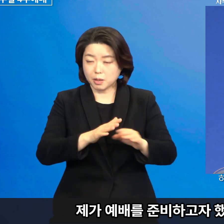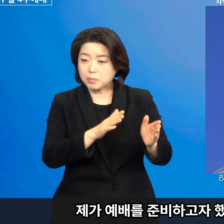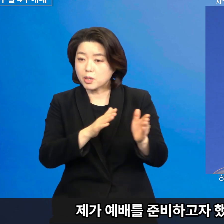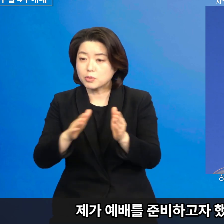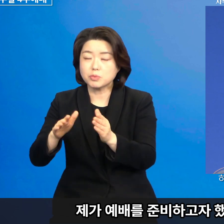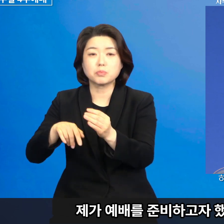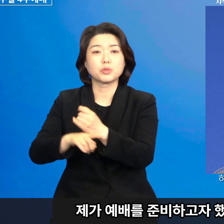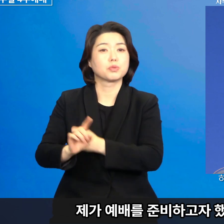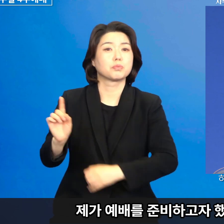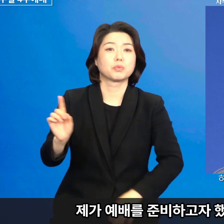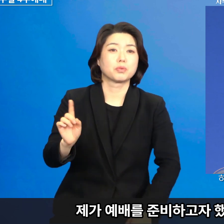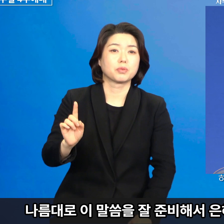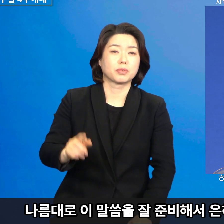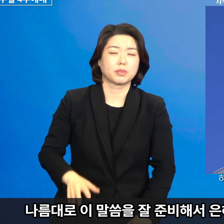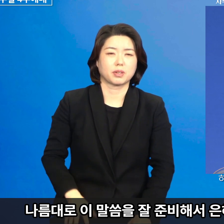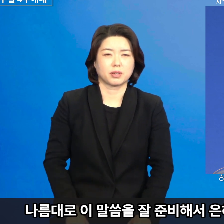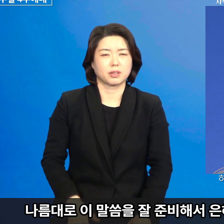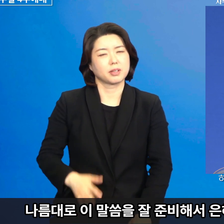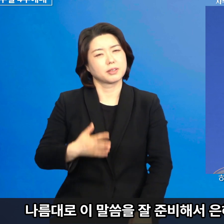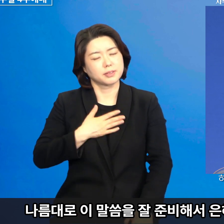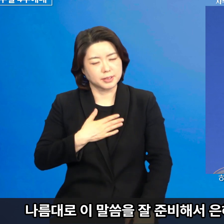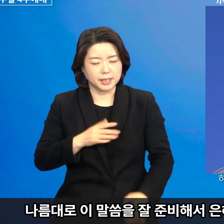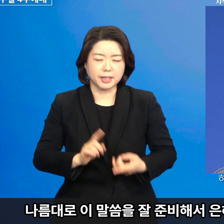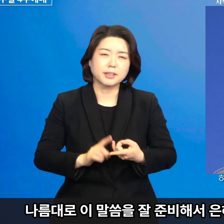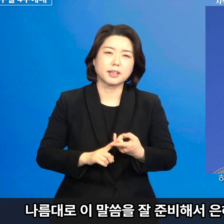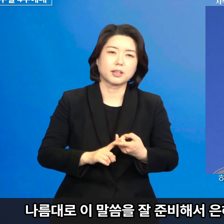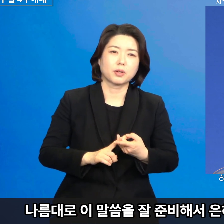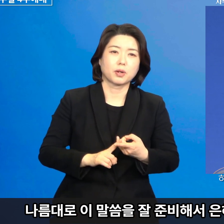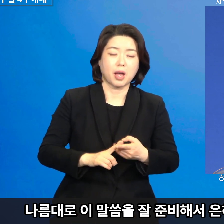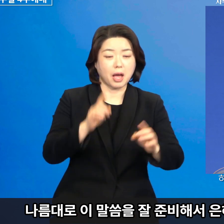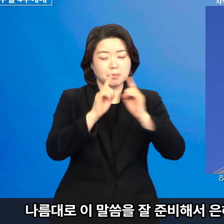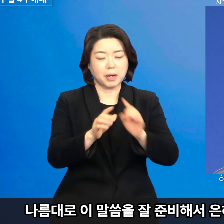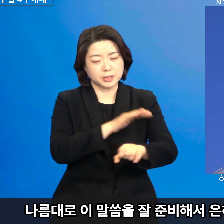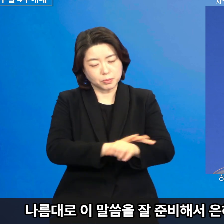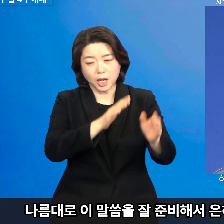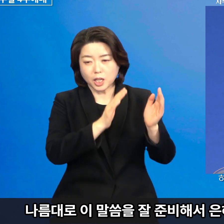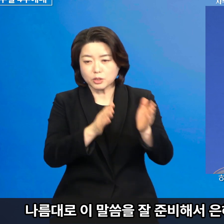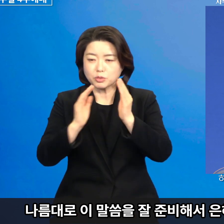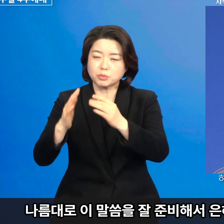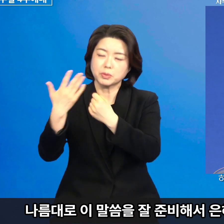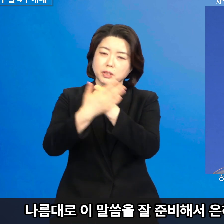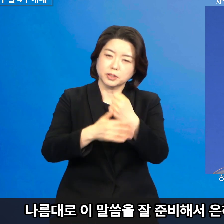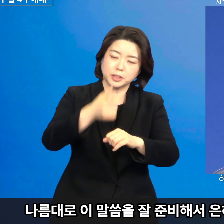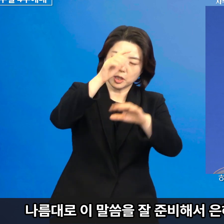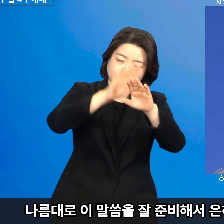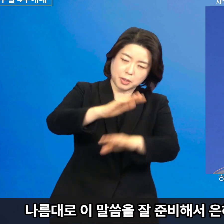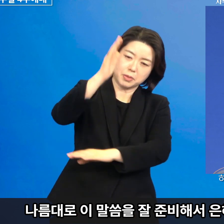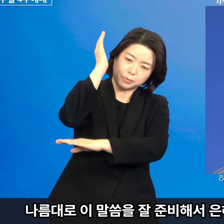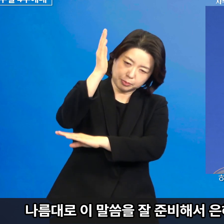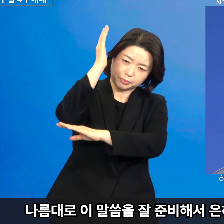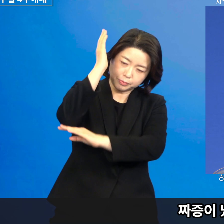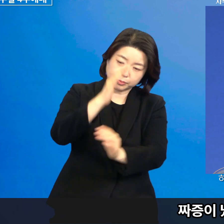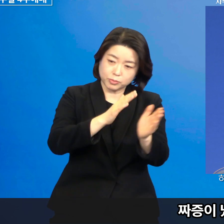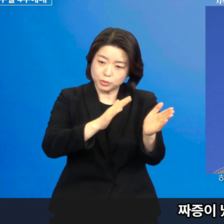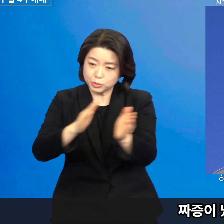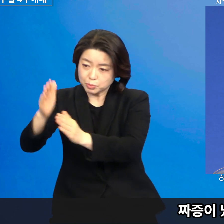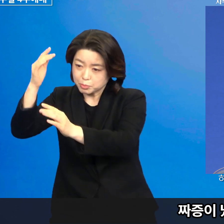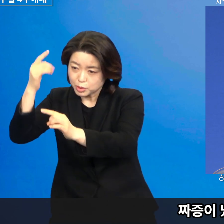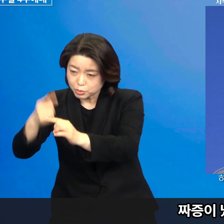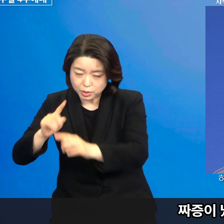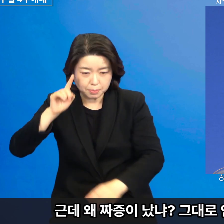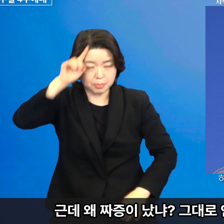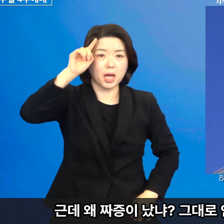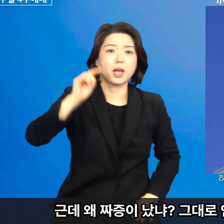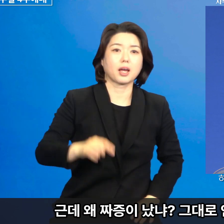뭔지 아십니까? 나름대로 이 말씀을 잘 준비해서 은혜로운 예배를 준비하려고 하다가 짜증이